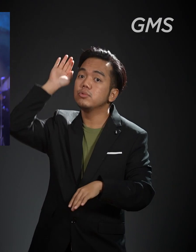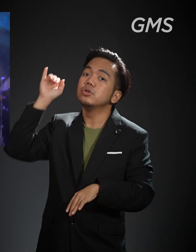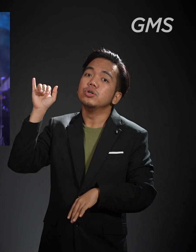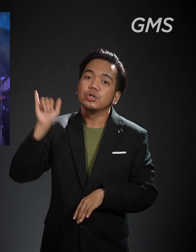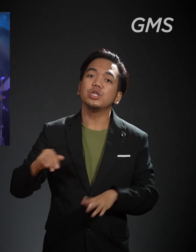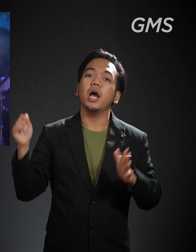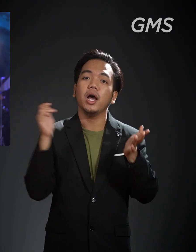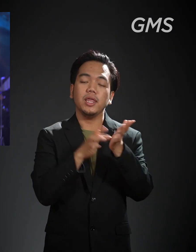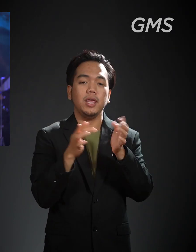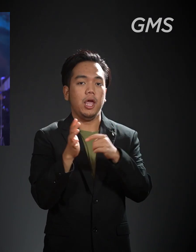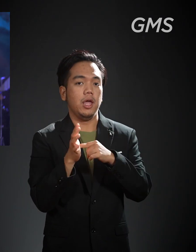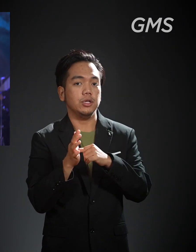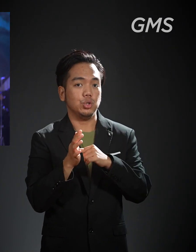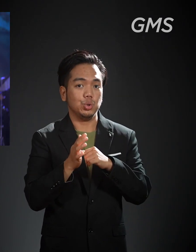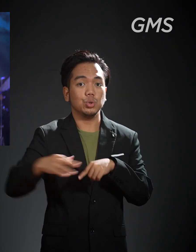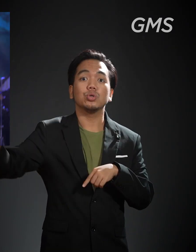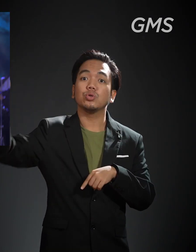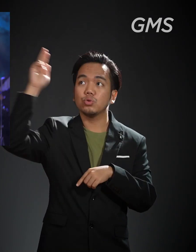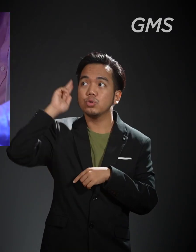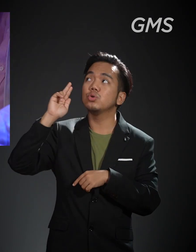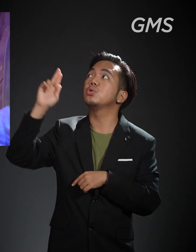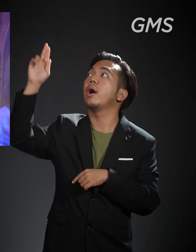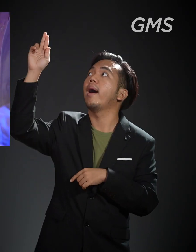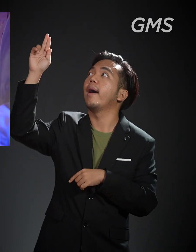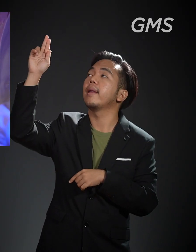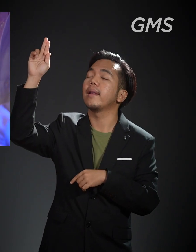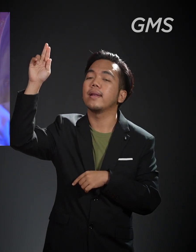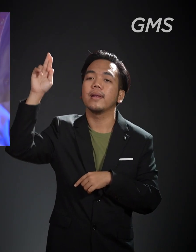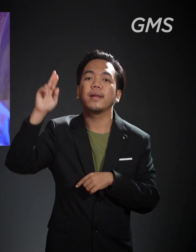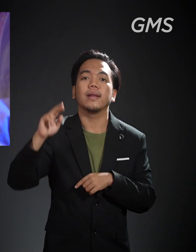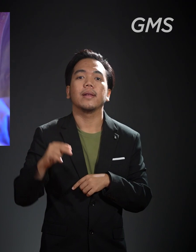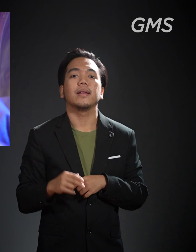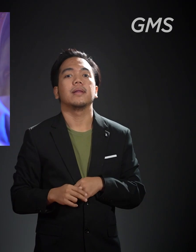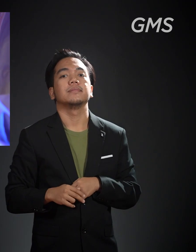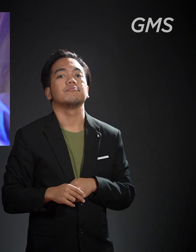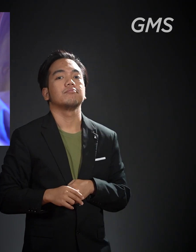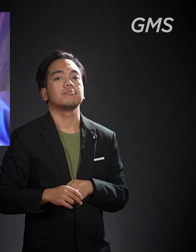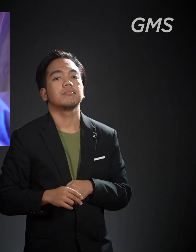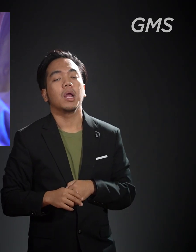kepadamu ya Yesus Tuhan.